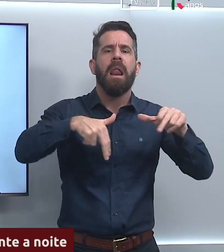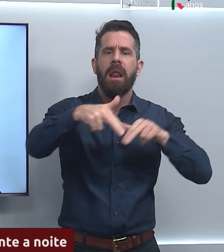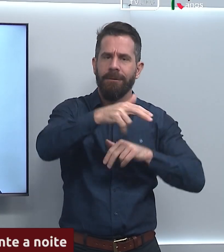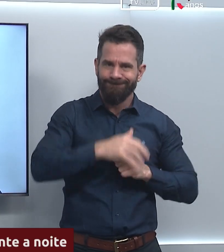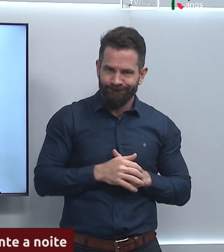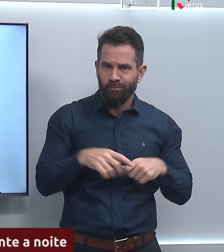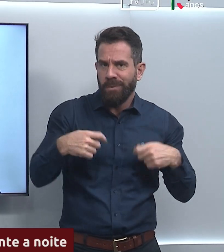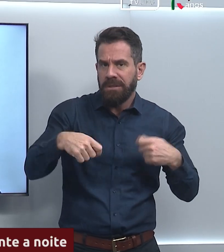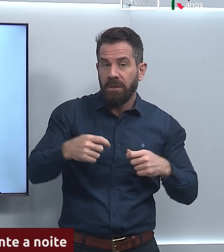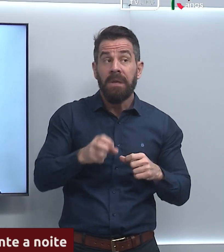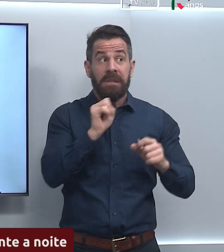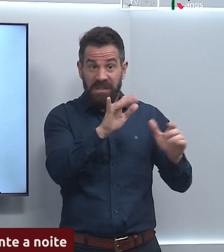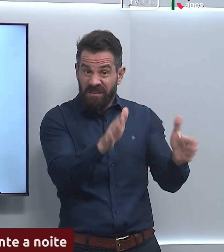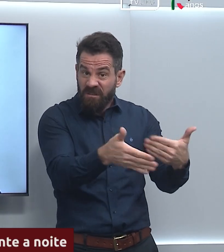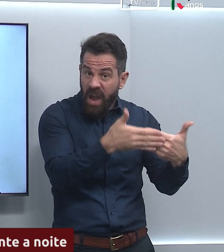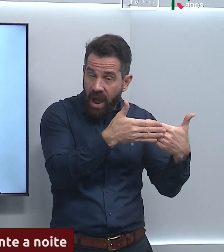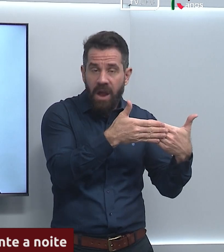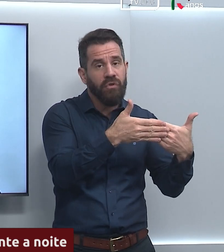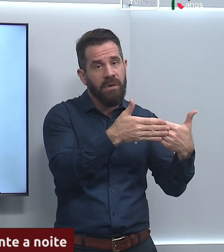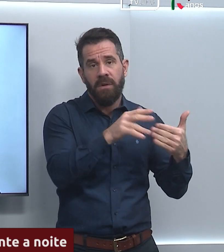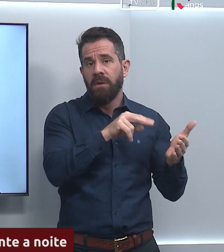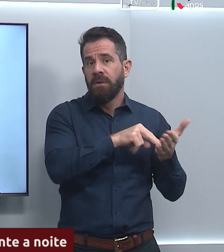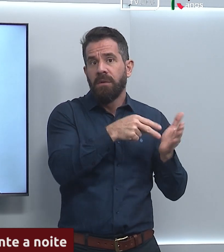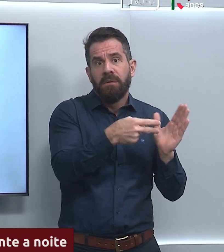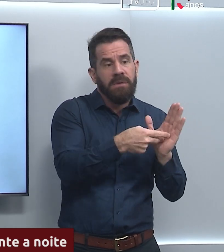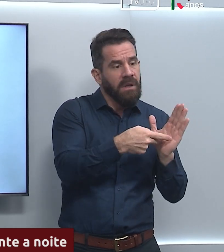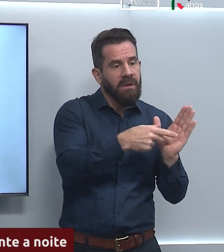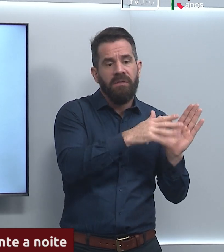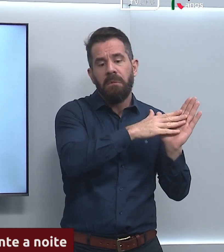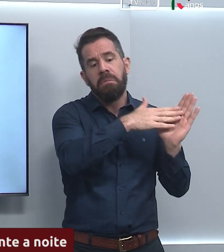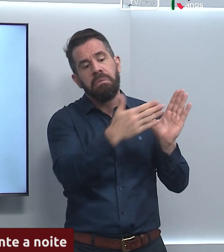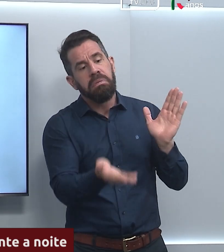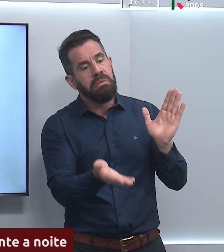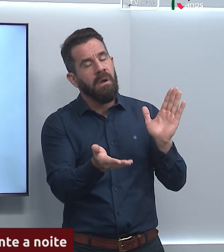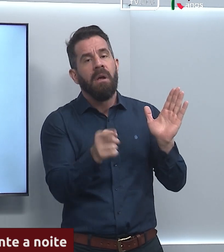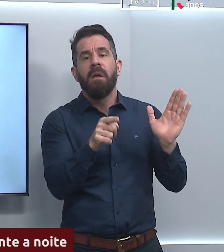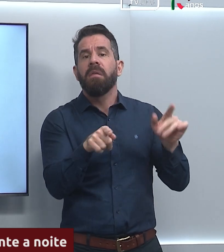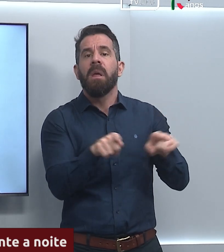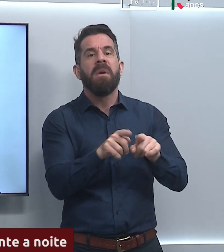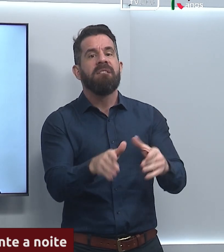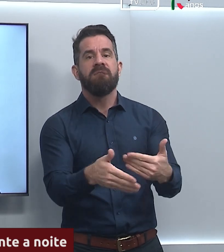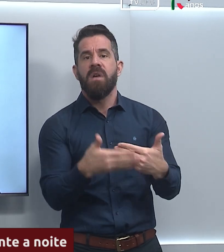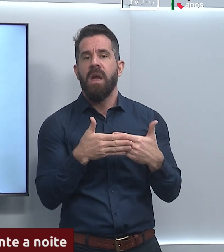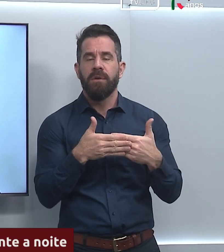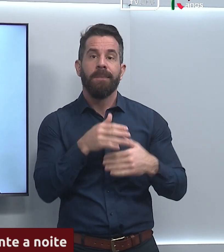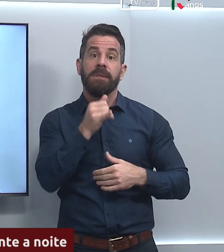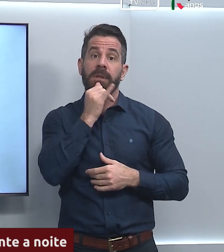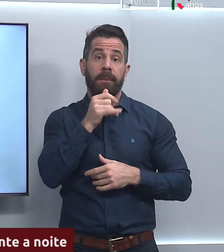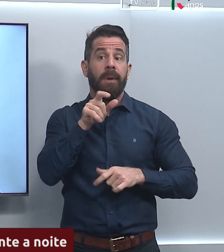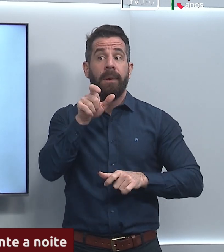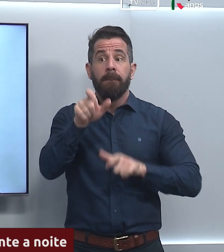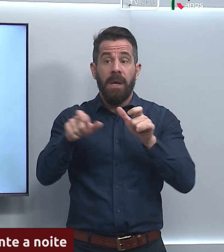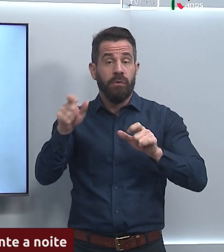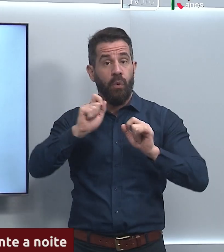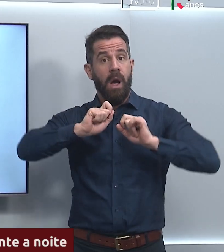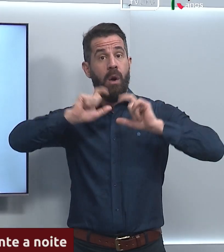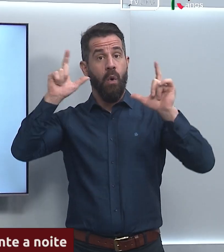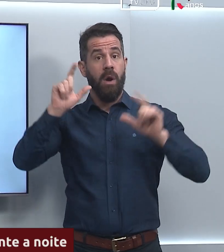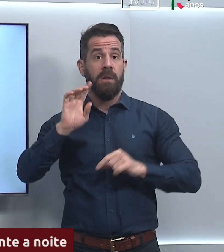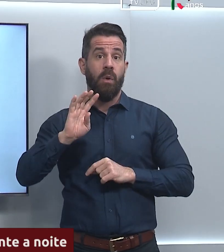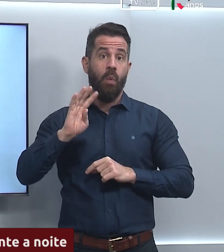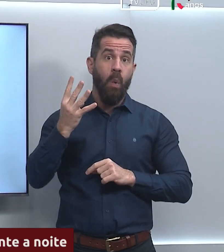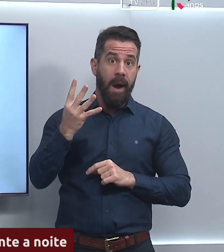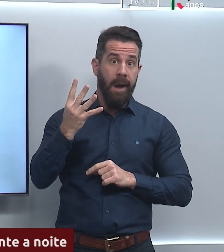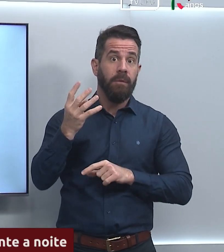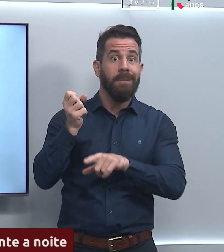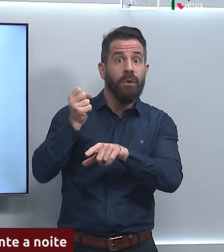manhã. Então, tem muita gente que acorda às 4 horas, às 5 horas, e precisa desse momento, porque às 8